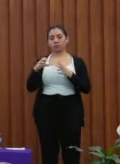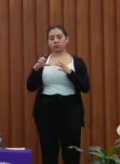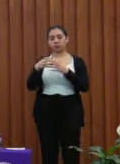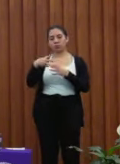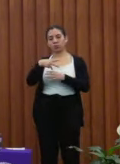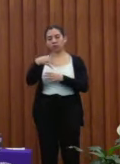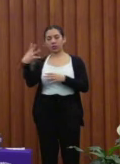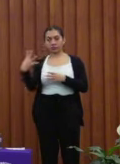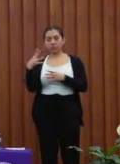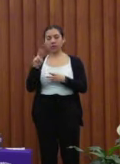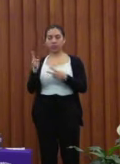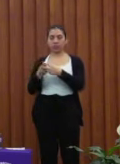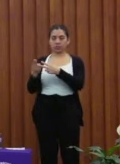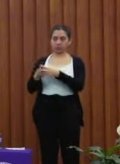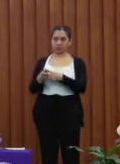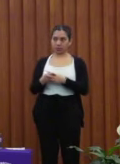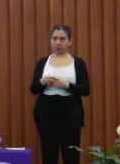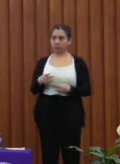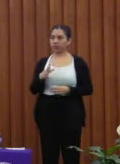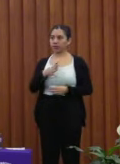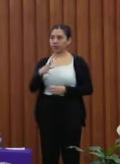LGBT.